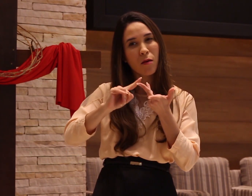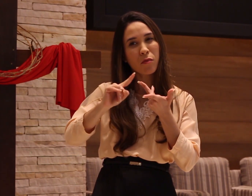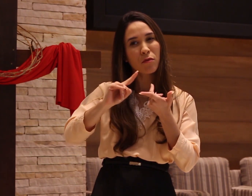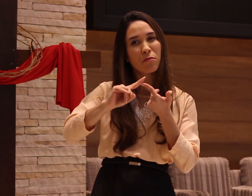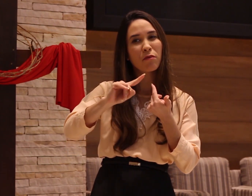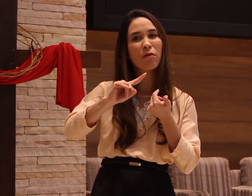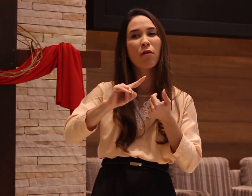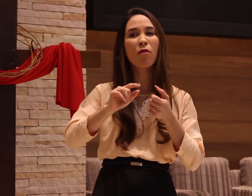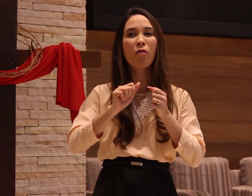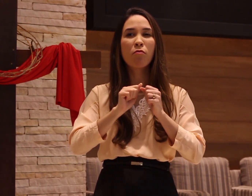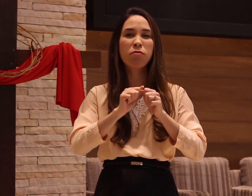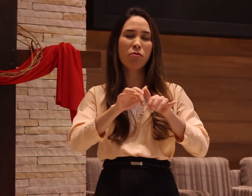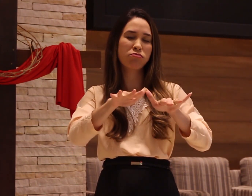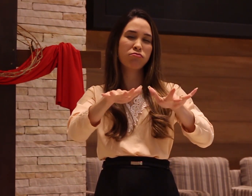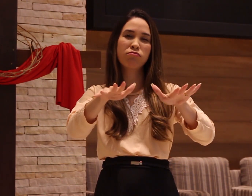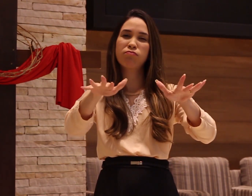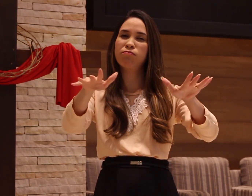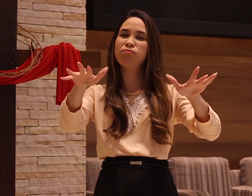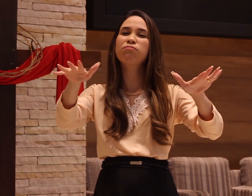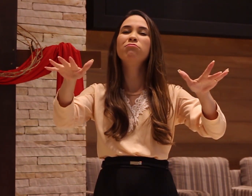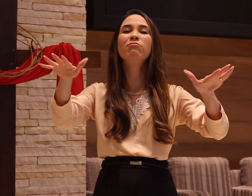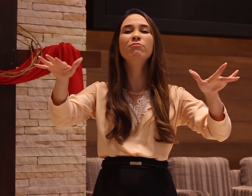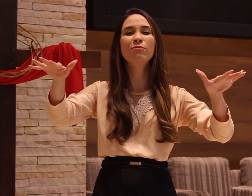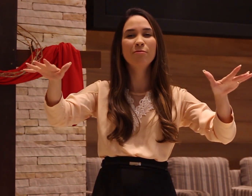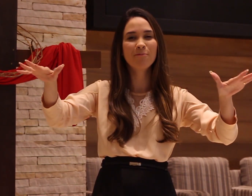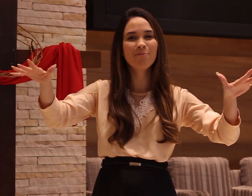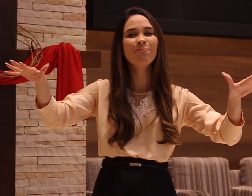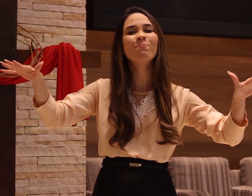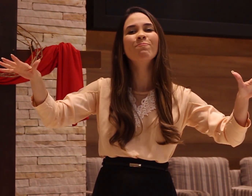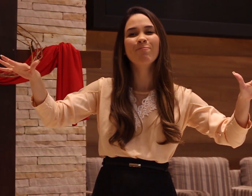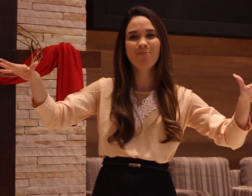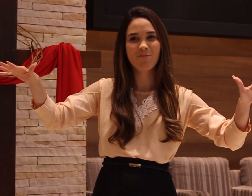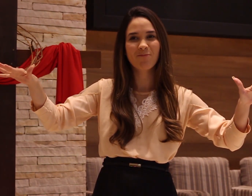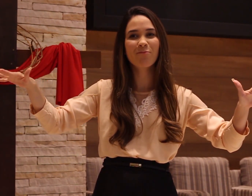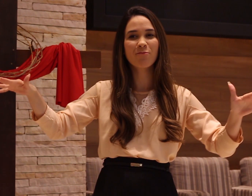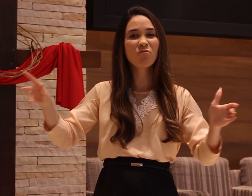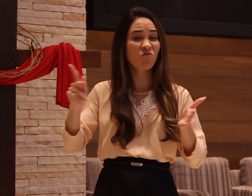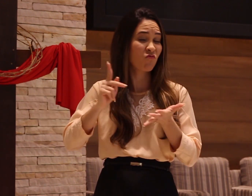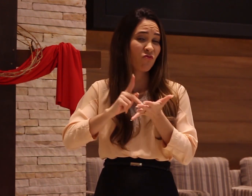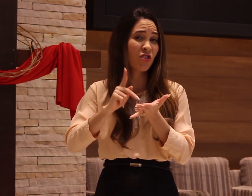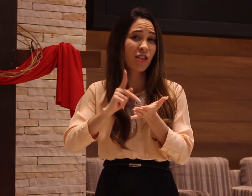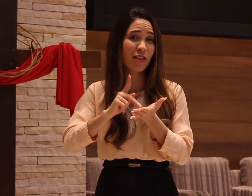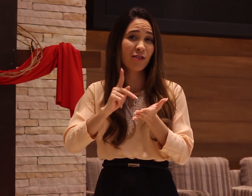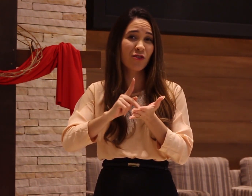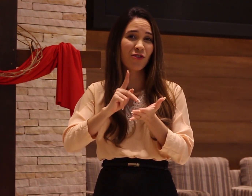um tema tão comum de se escutar.